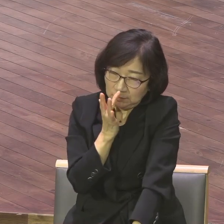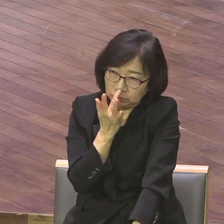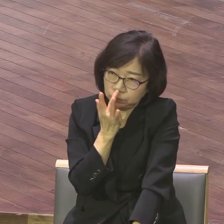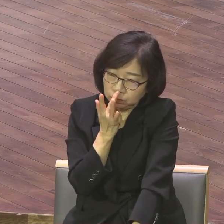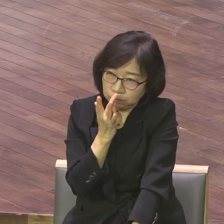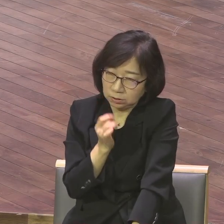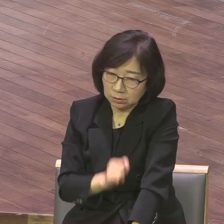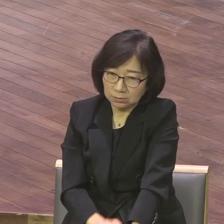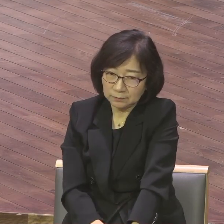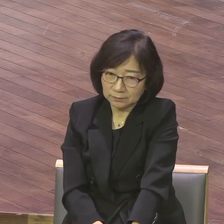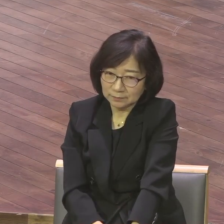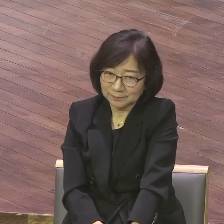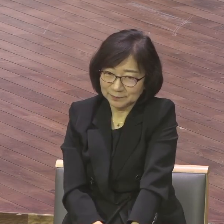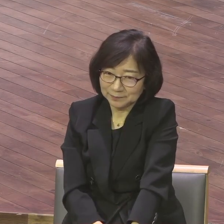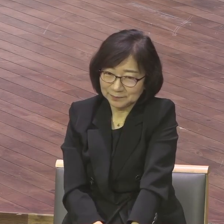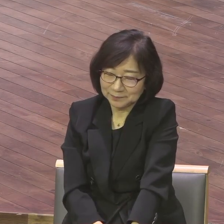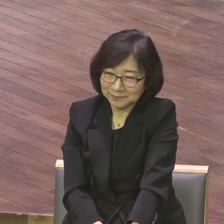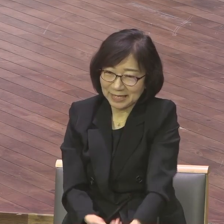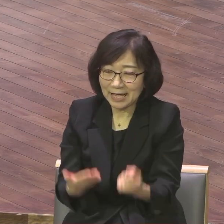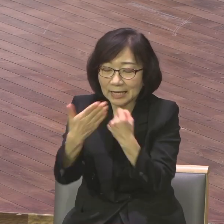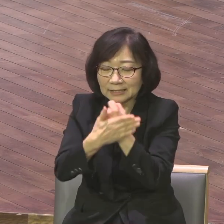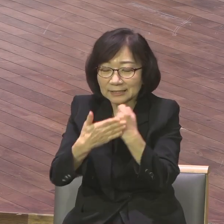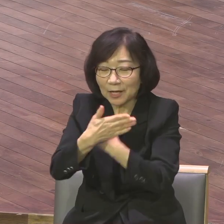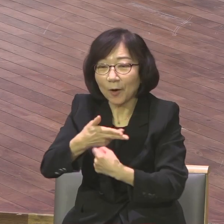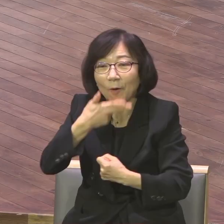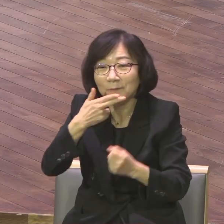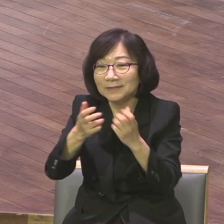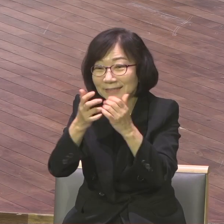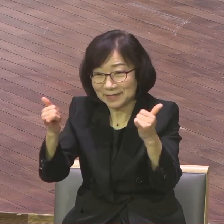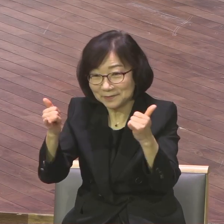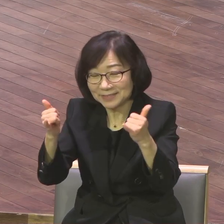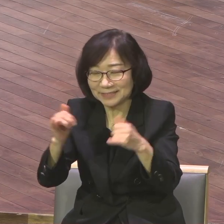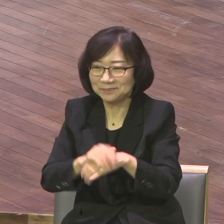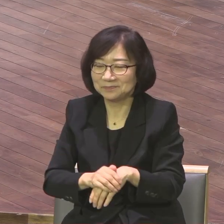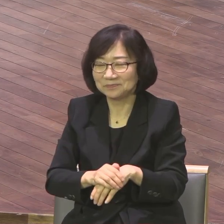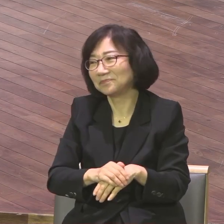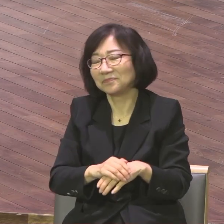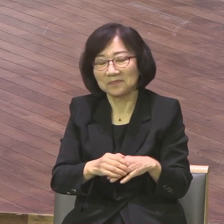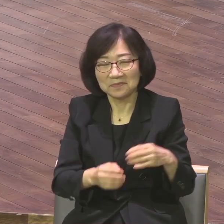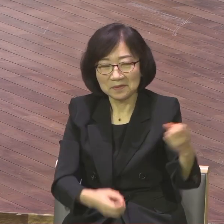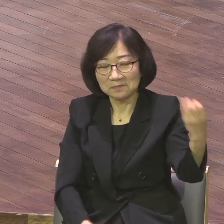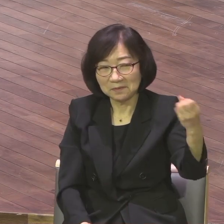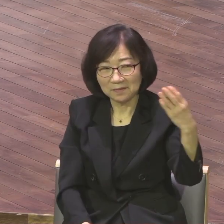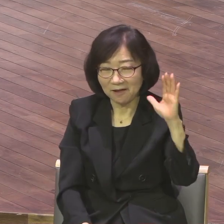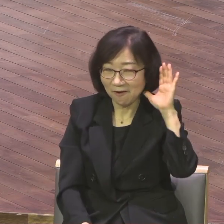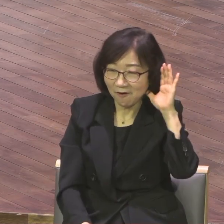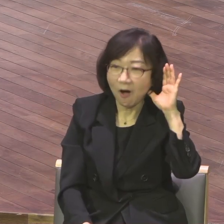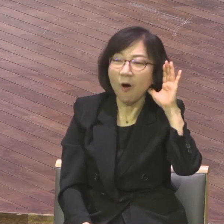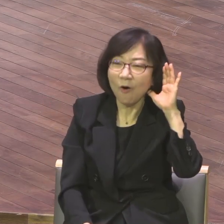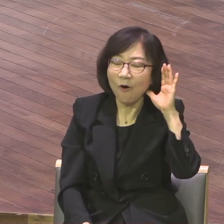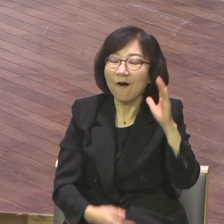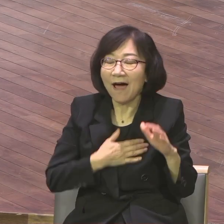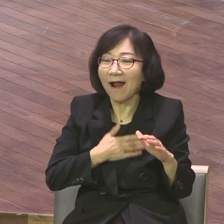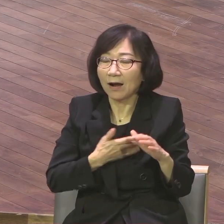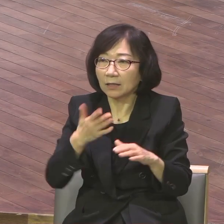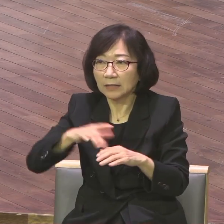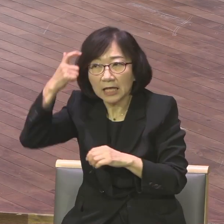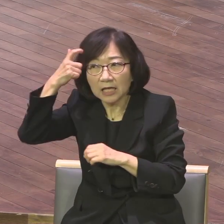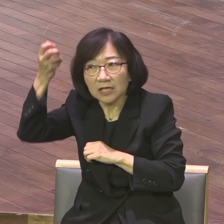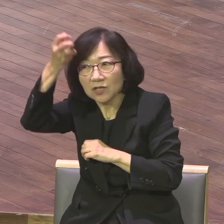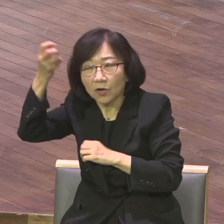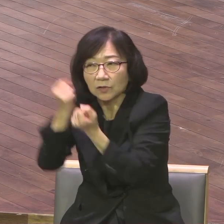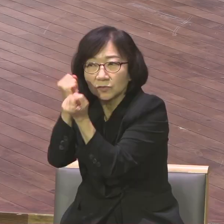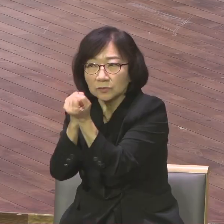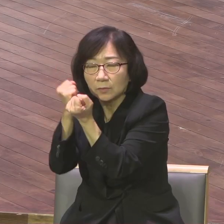못한 사람들. 그래, 특징이 뭐냐? 세상 말은 다 알아듣는데 영적인 말만 하면 못 알아들어요. 못